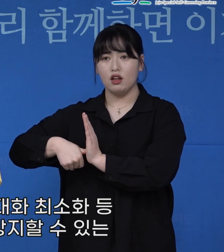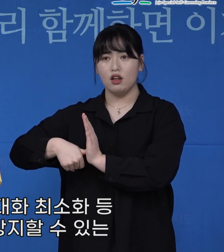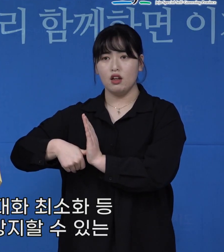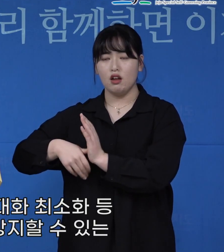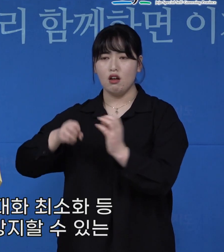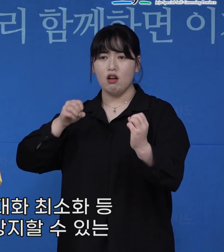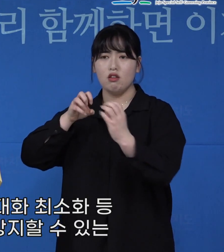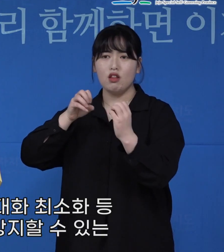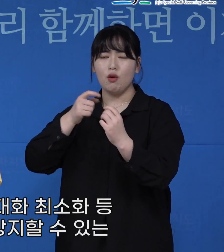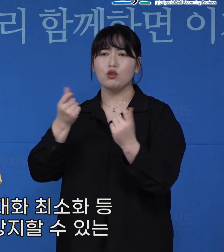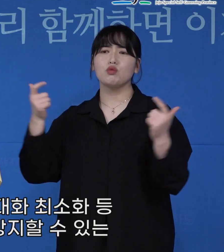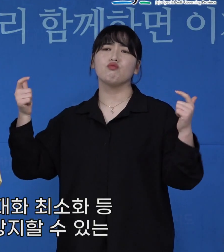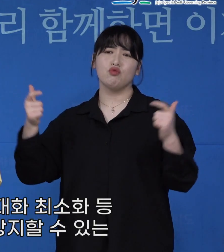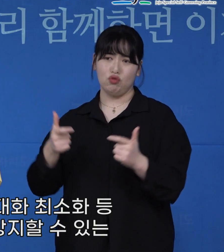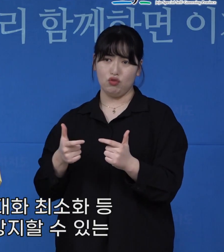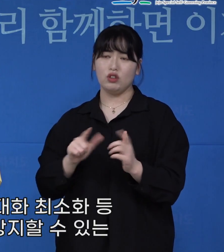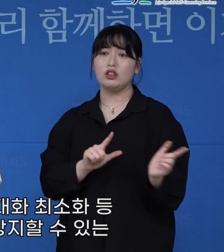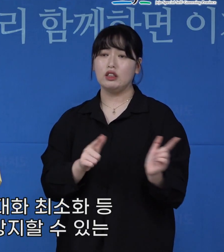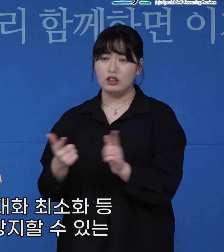대화 최소화 등